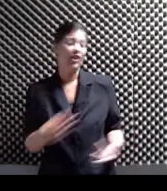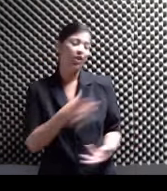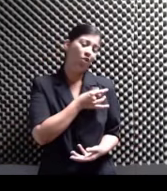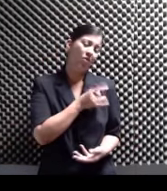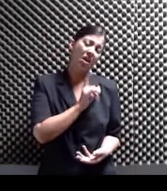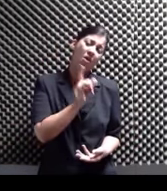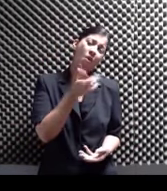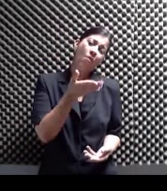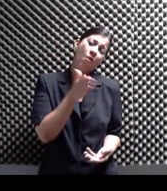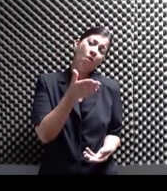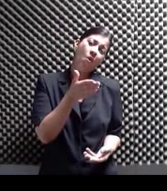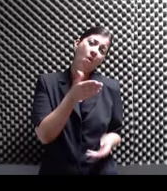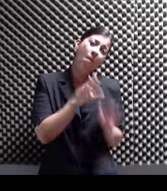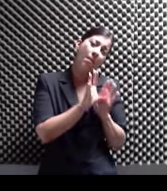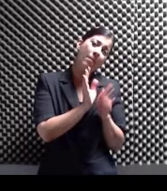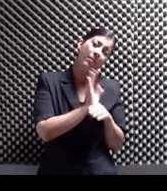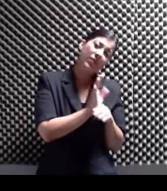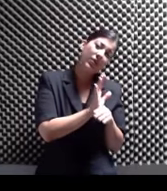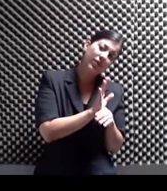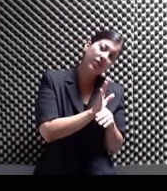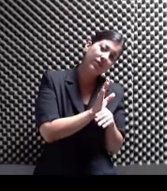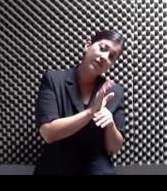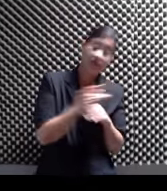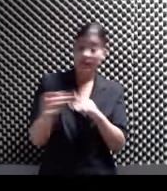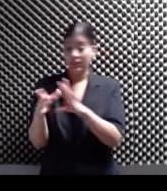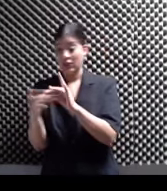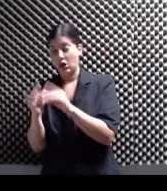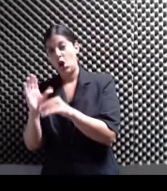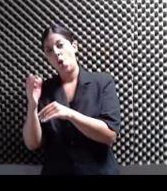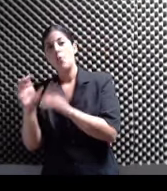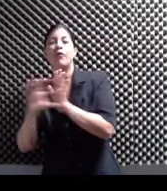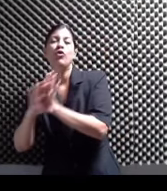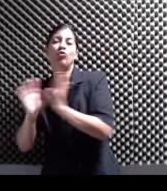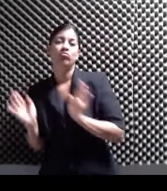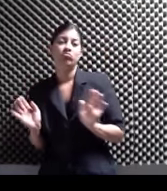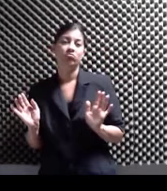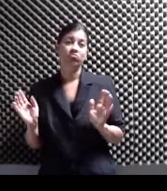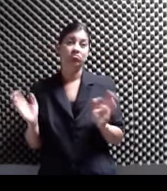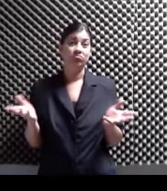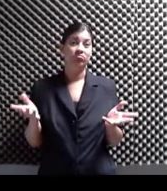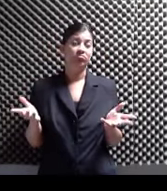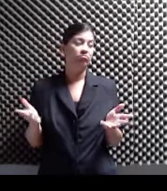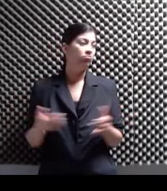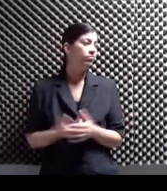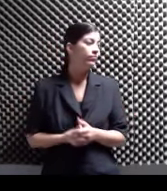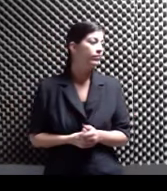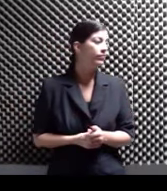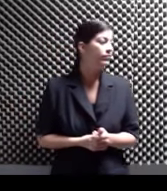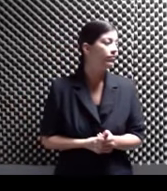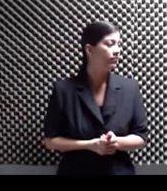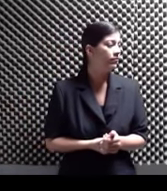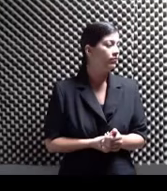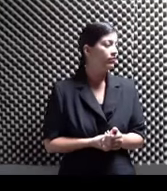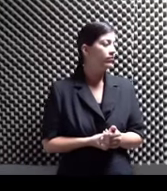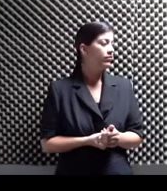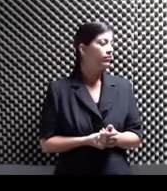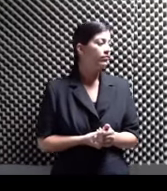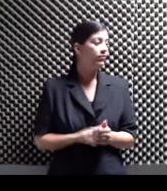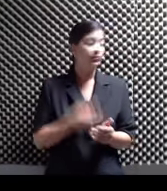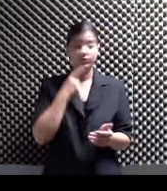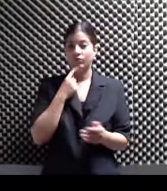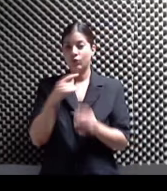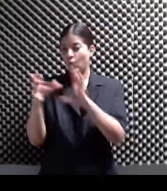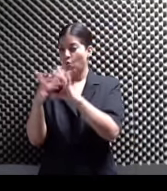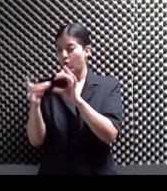película. Ah, mira, está buena. Qué chévere está, la, qué chévere está la imagen. Tiene mucho fotograma para tú explorar, pero una, en un